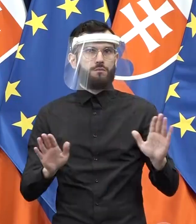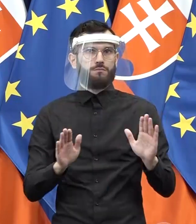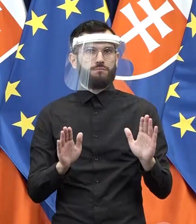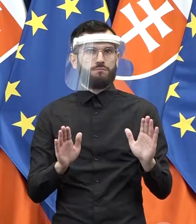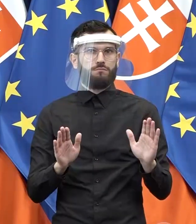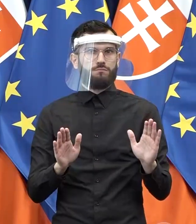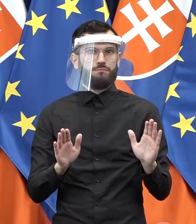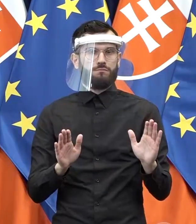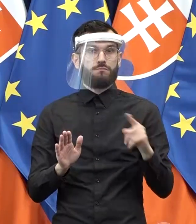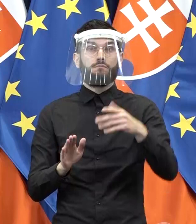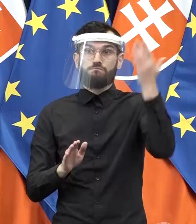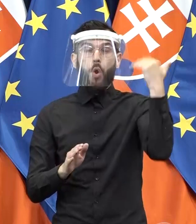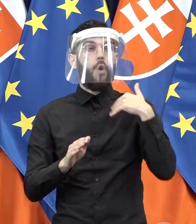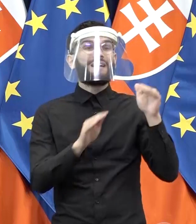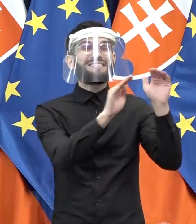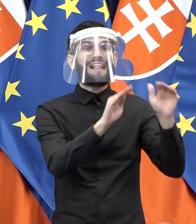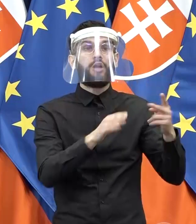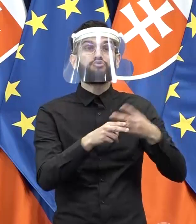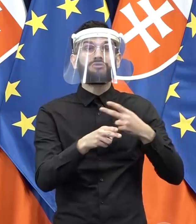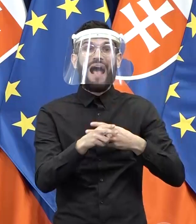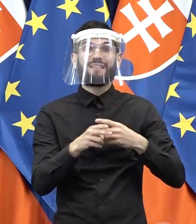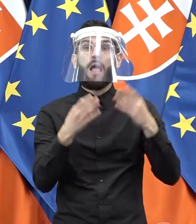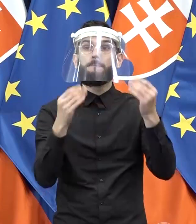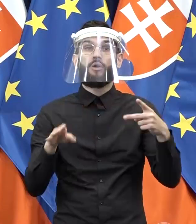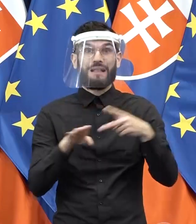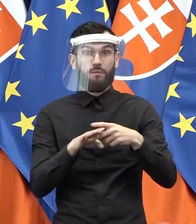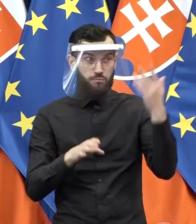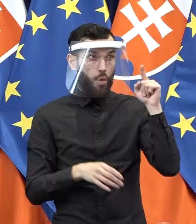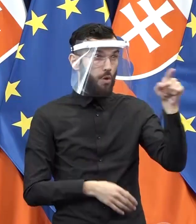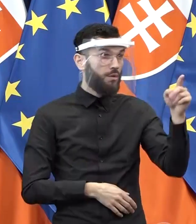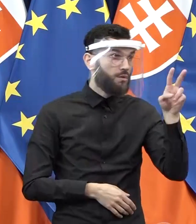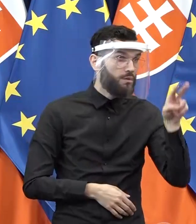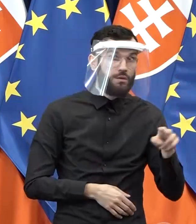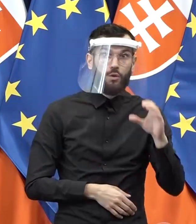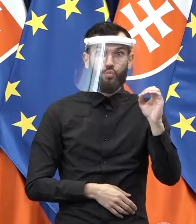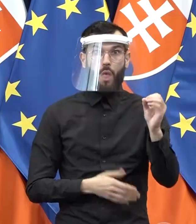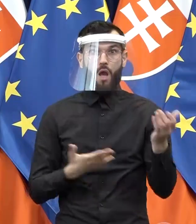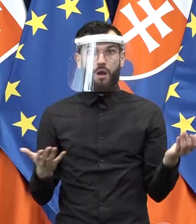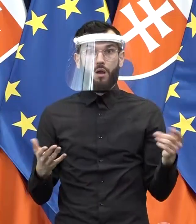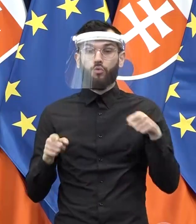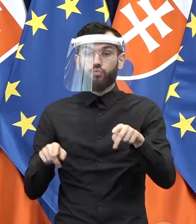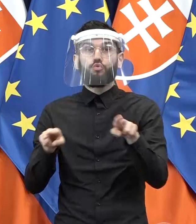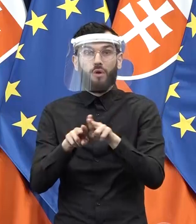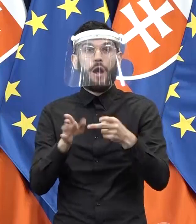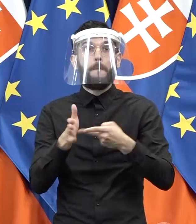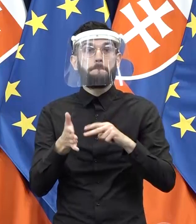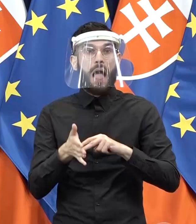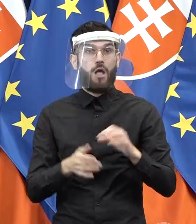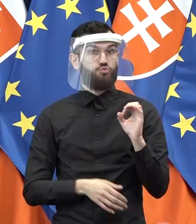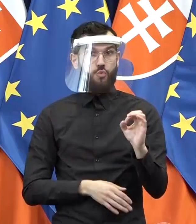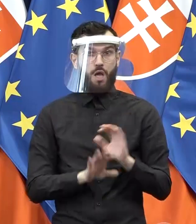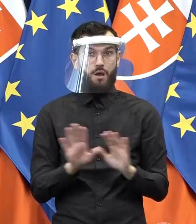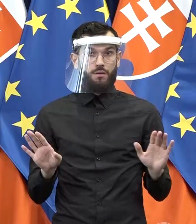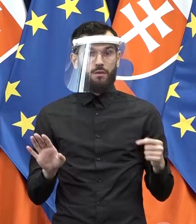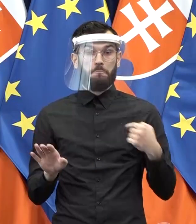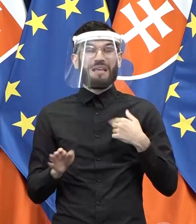sme boli v sklade štátnych hmotných rezerv a bola tam nula, tak aj v tomto prípade plán je nula. My dnes